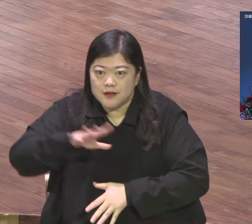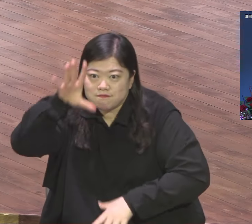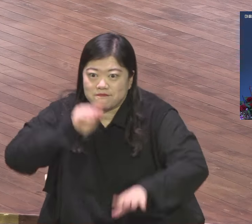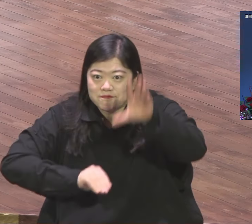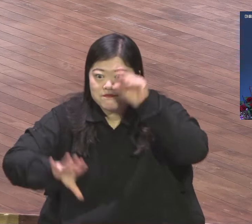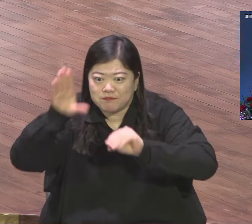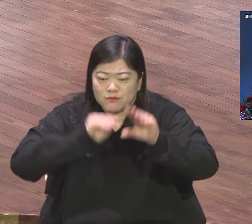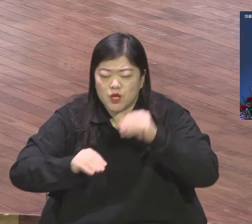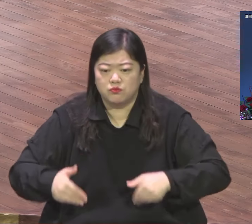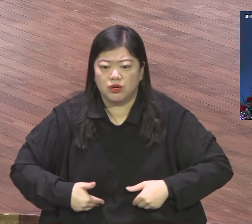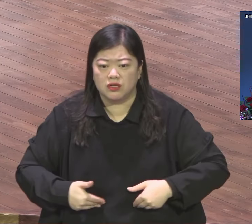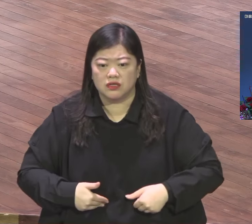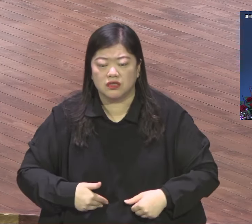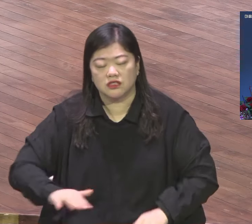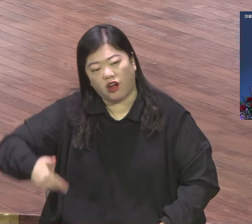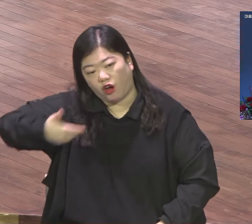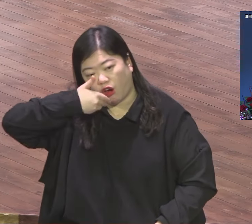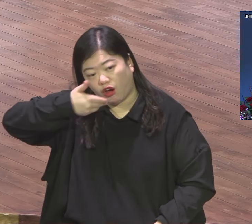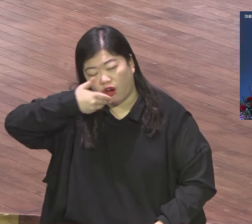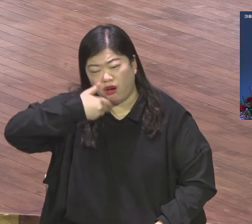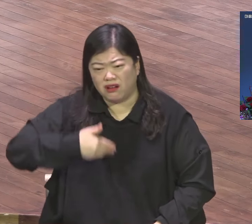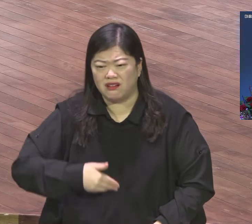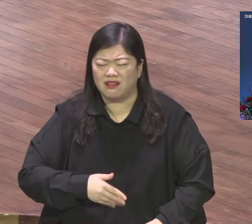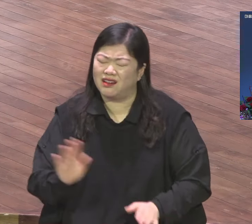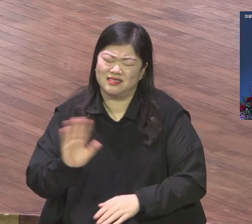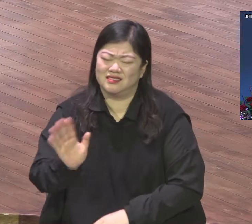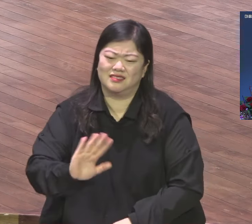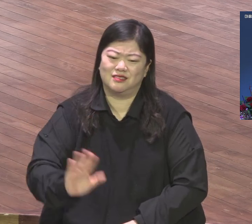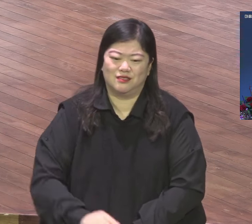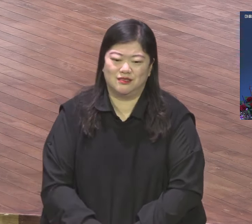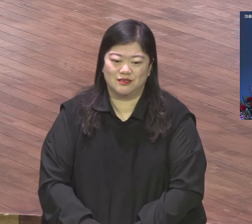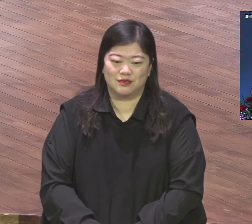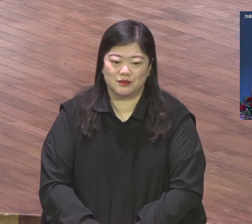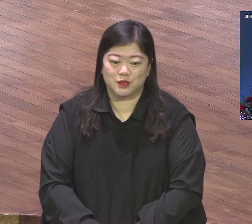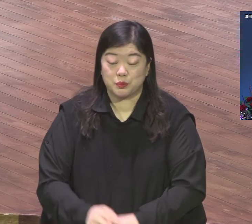못해요. 응답을 채워 못합니다. 마음이 둔해져서.